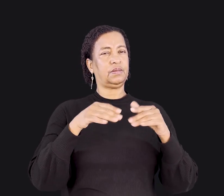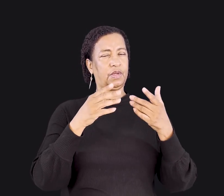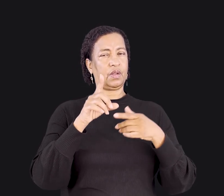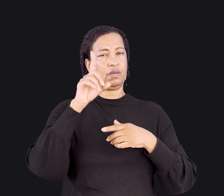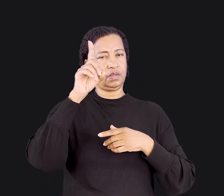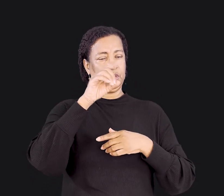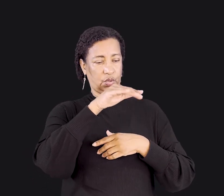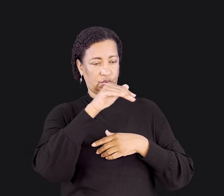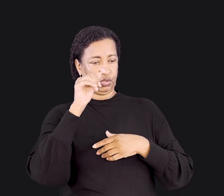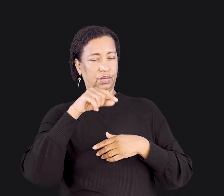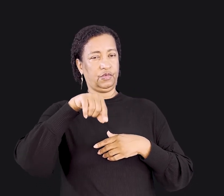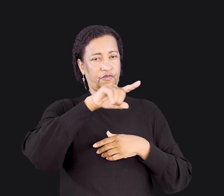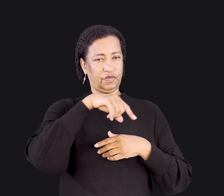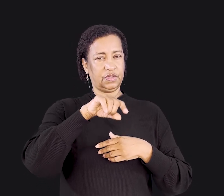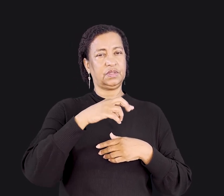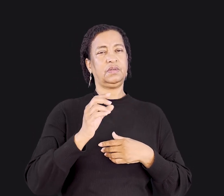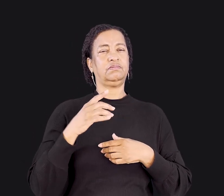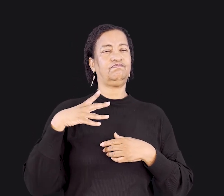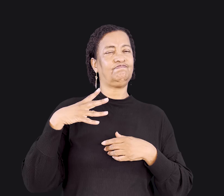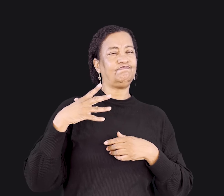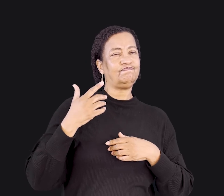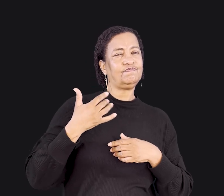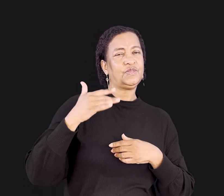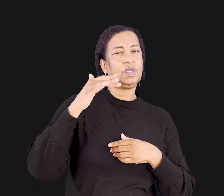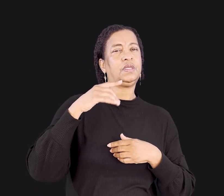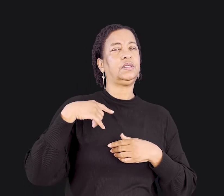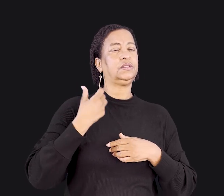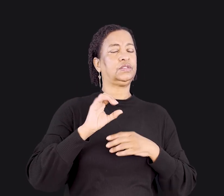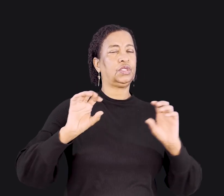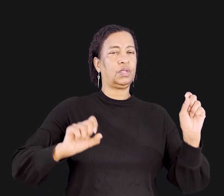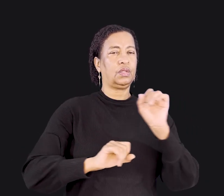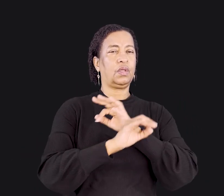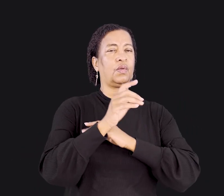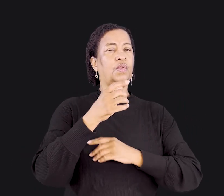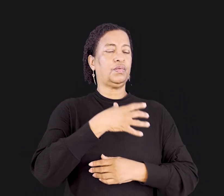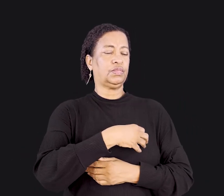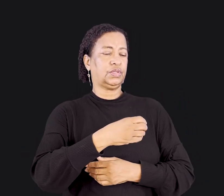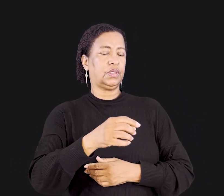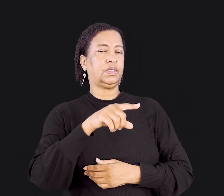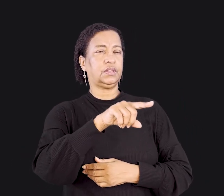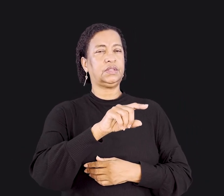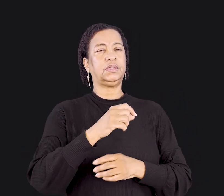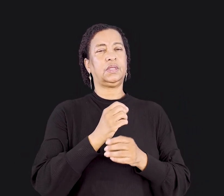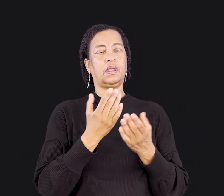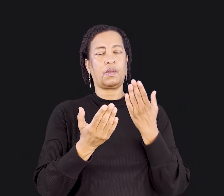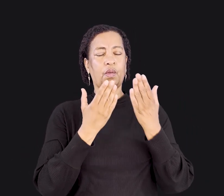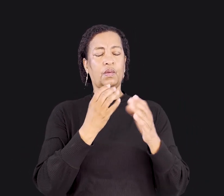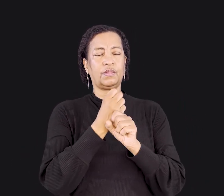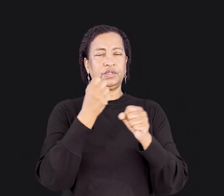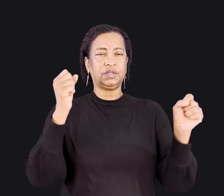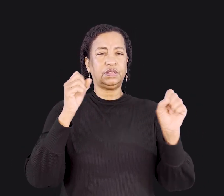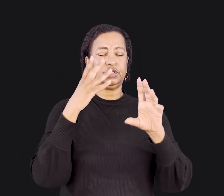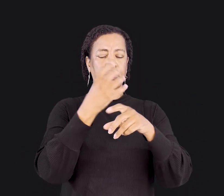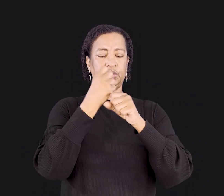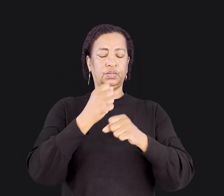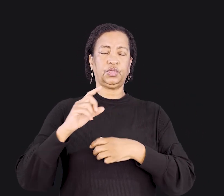os chamou, as riquezas da gloriosa herança dele nos santos e a incomparável grandeza do seu poder para conosco, os que